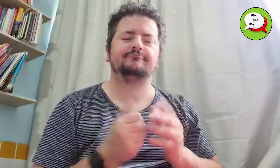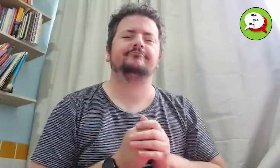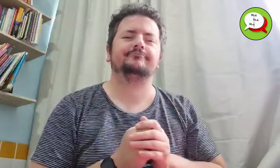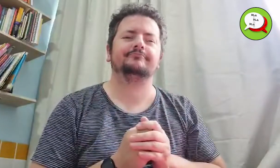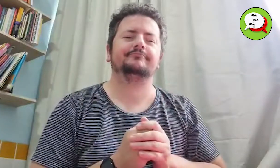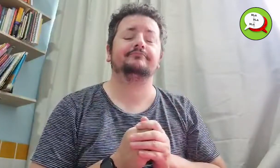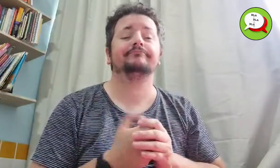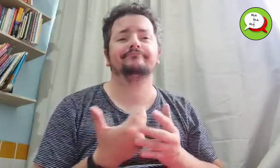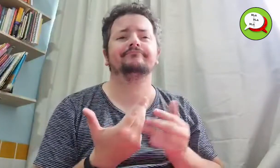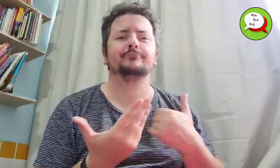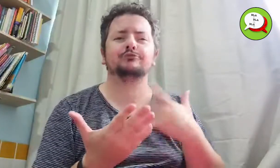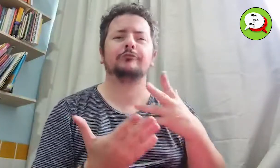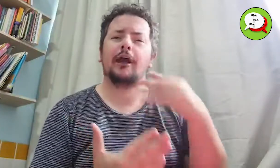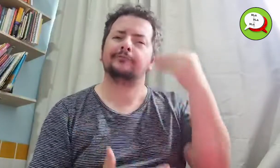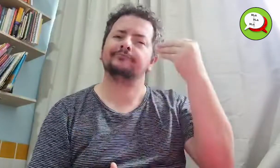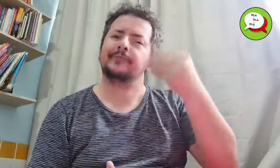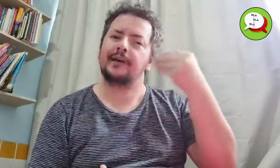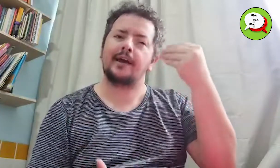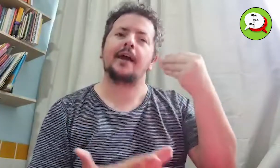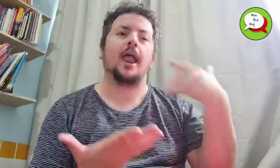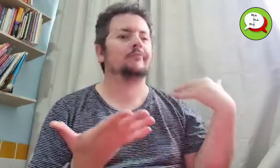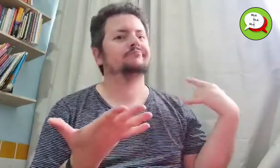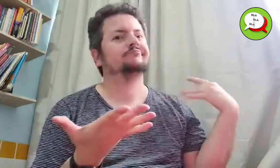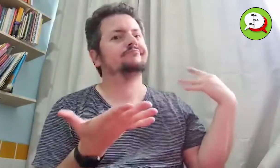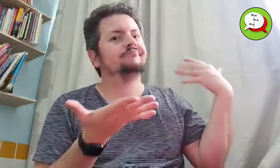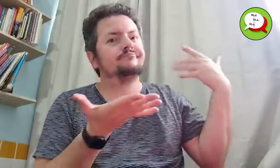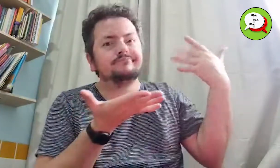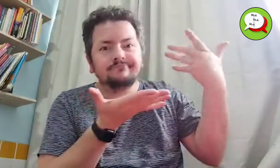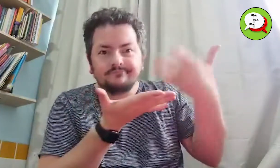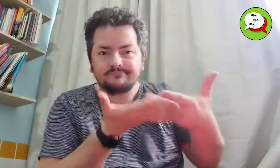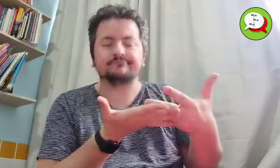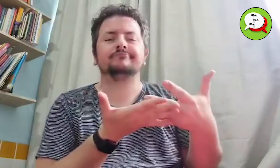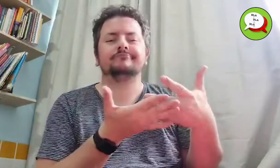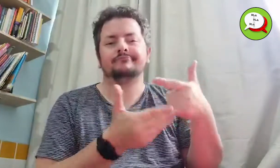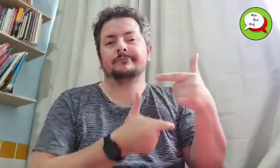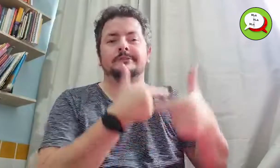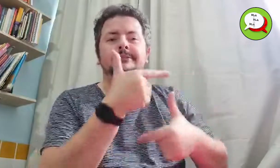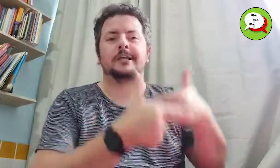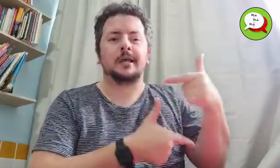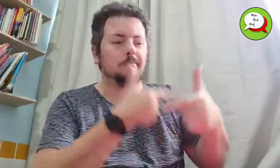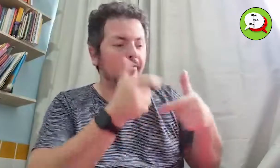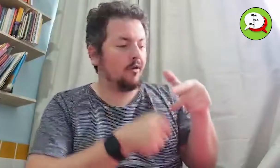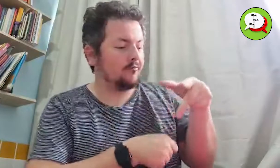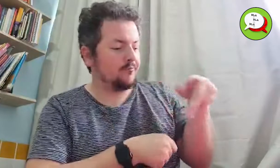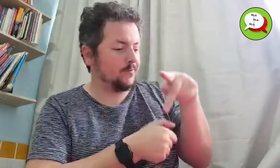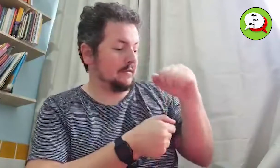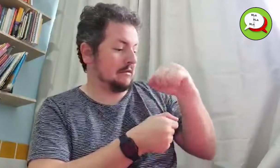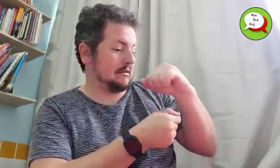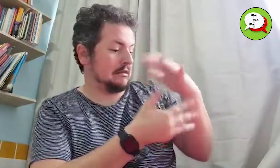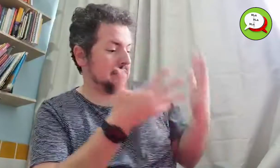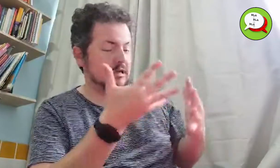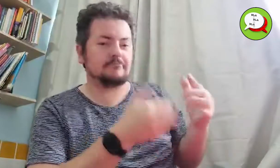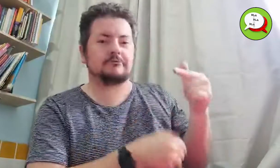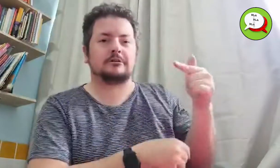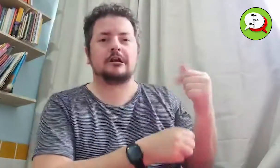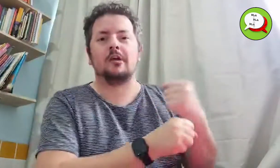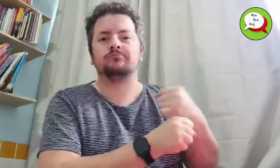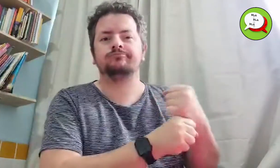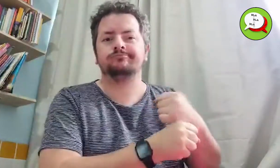Você também já sabe que eu tenho várias experiências e trabalho como professor de Libras há